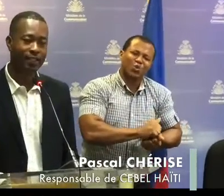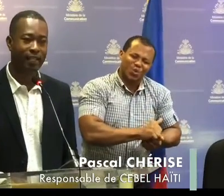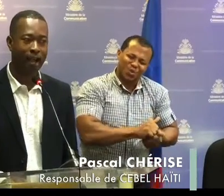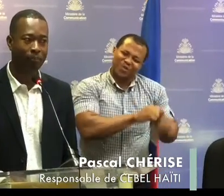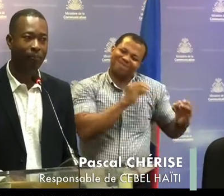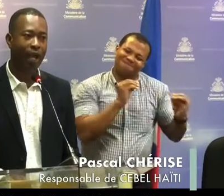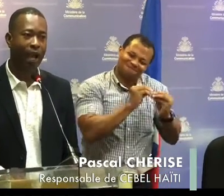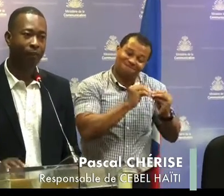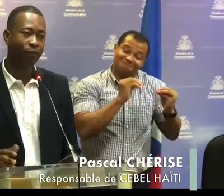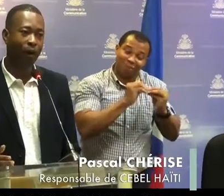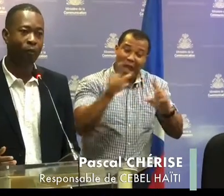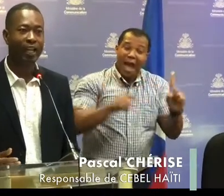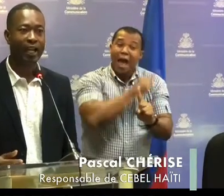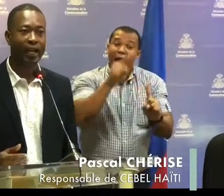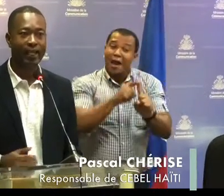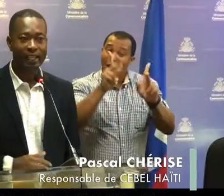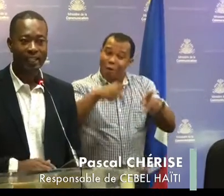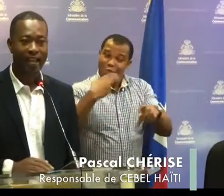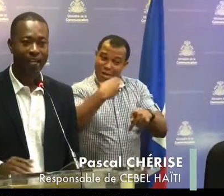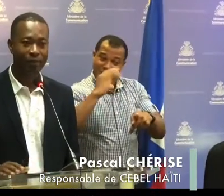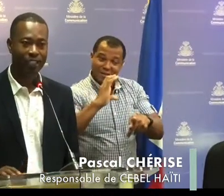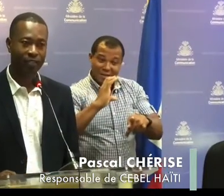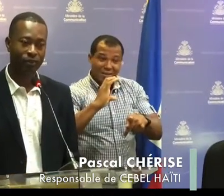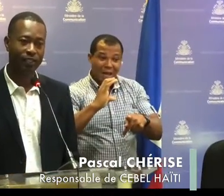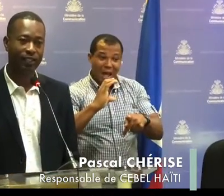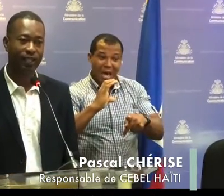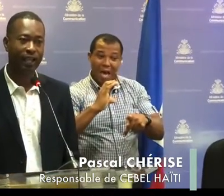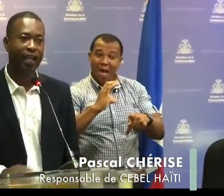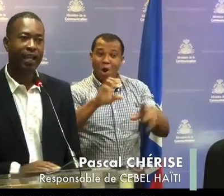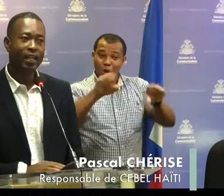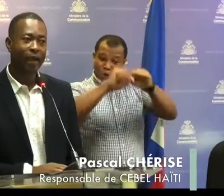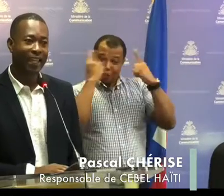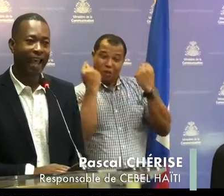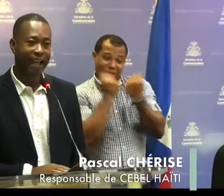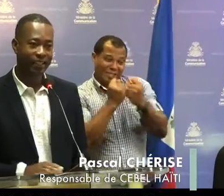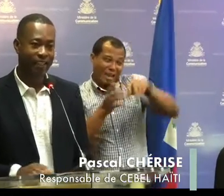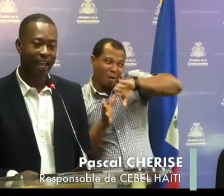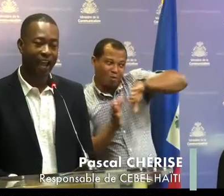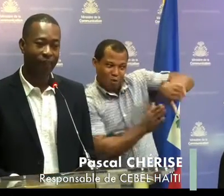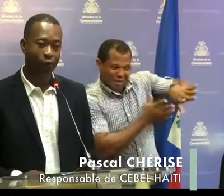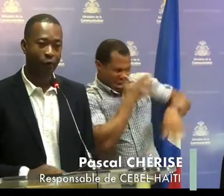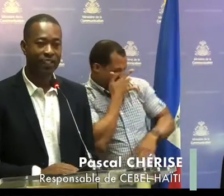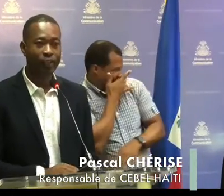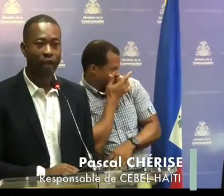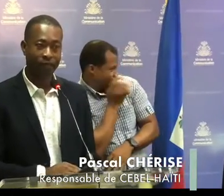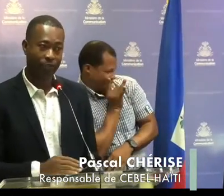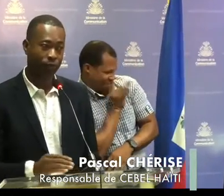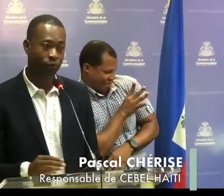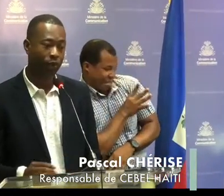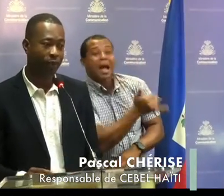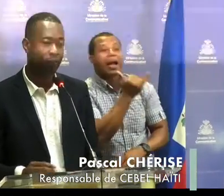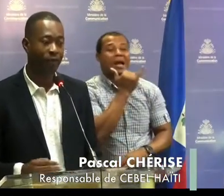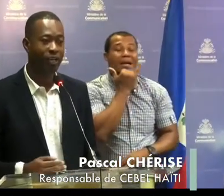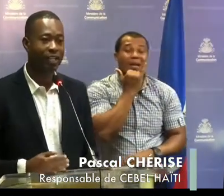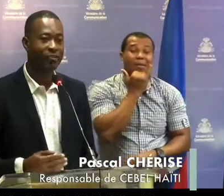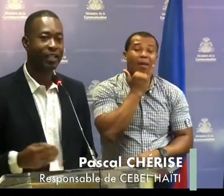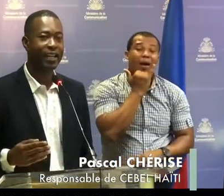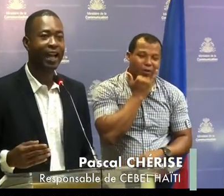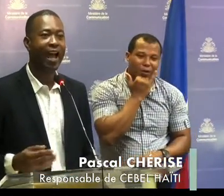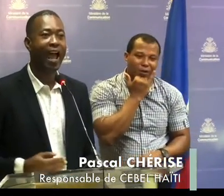go handicap, en pile fois moun nan déjà limité dans la société, hein, li pa gen accès avec une série de infrastructures qui fait